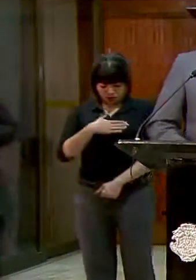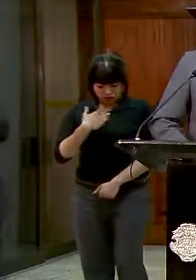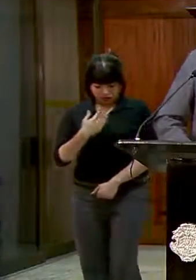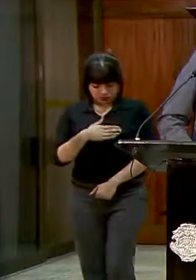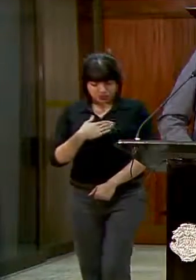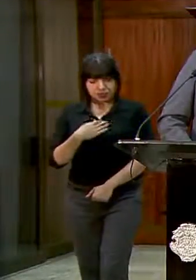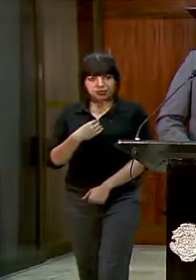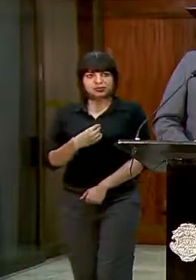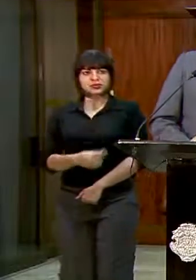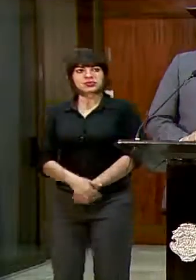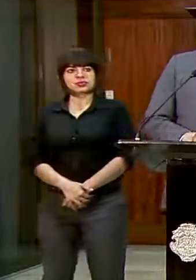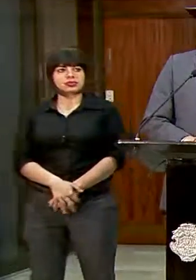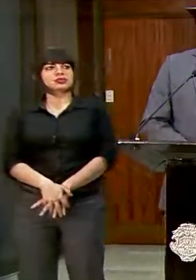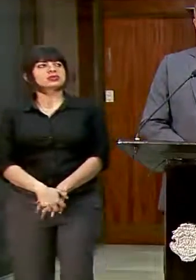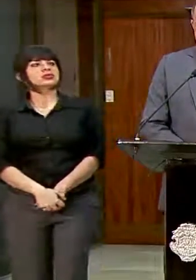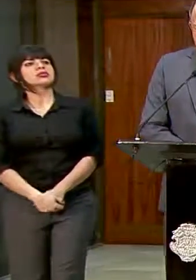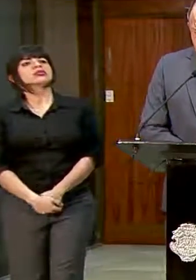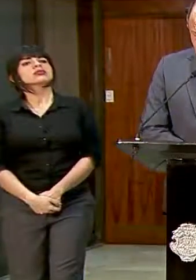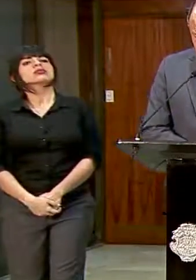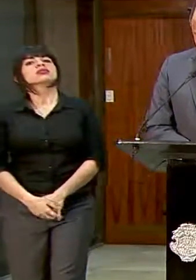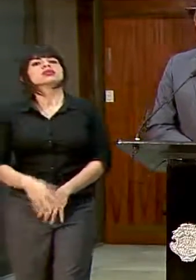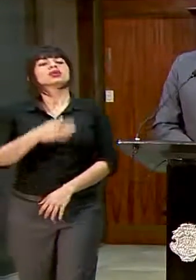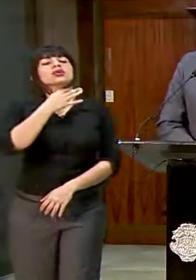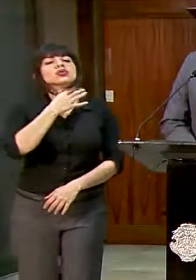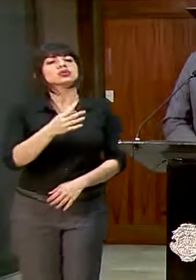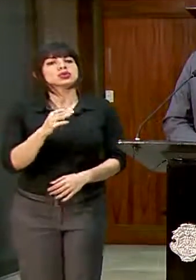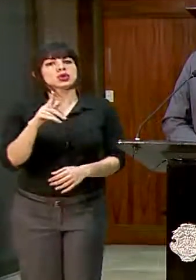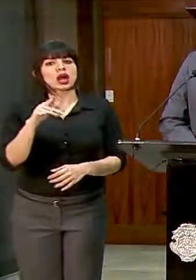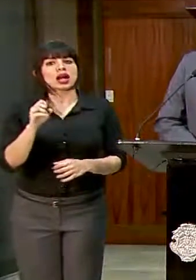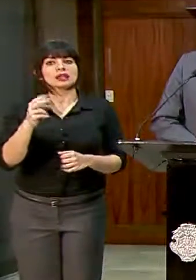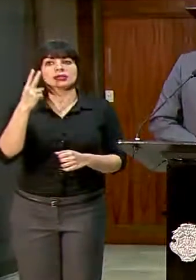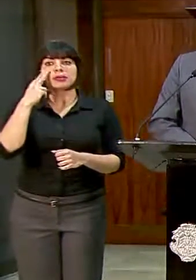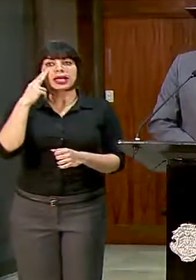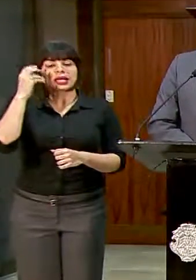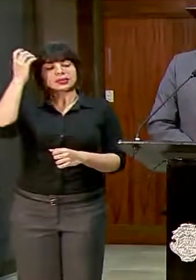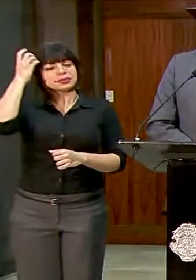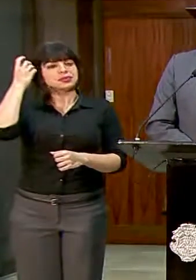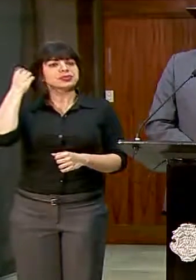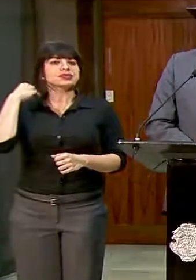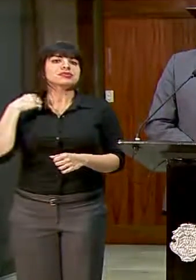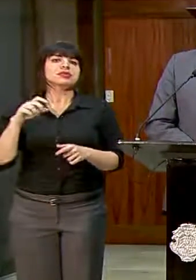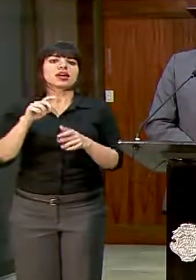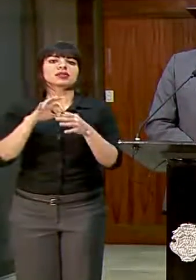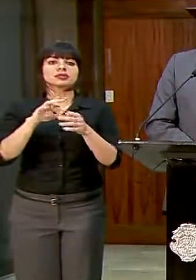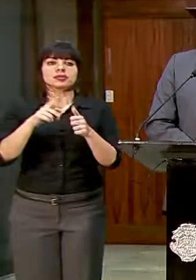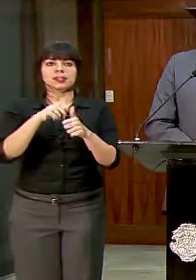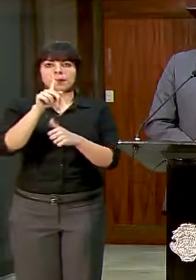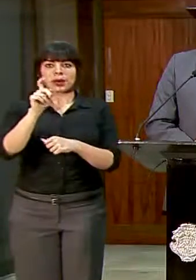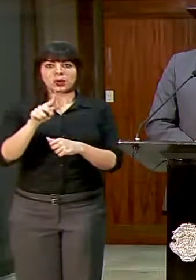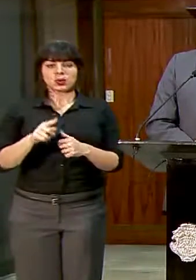en materia tributaria. Gracias. Con mucho gusto, Carlos. Mire, con respecto a lo primero,